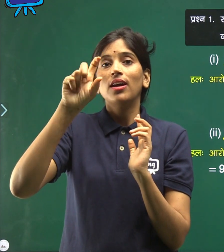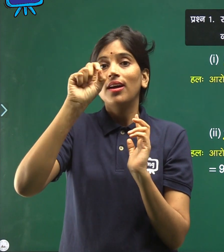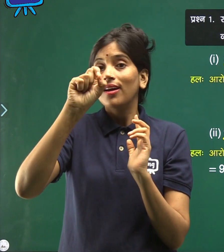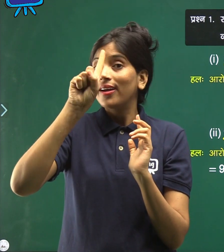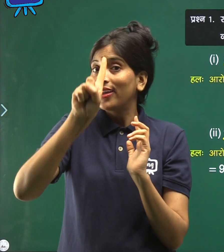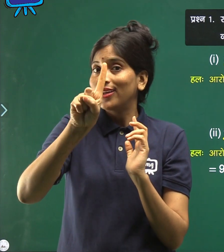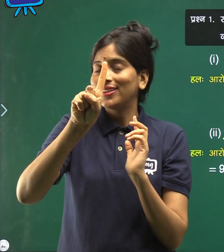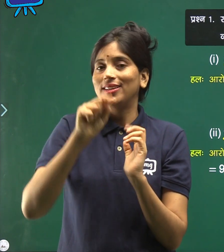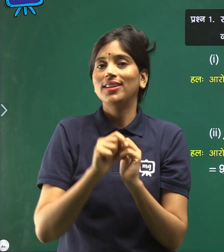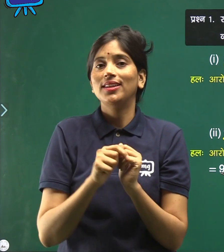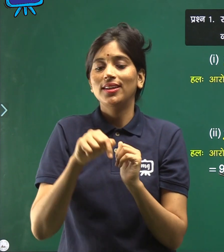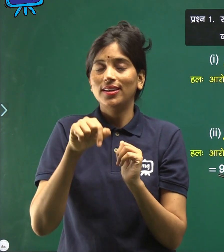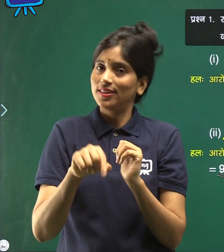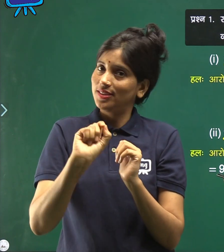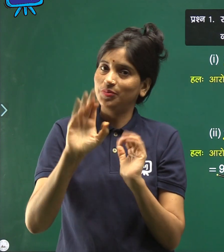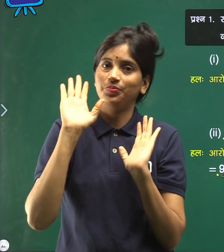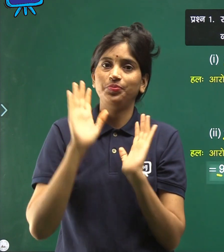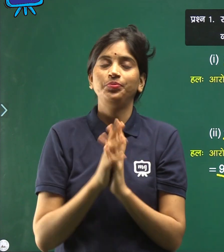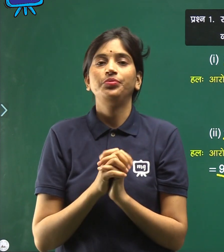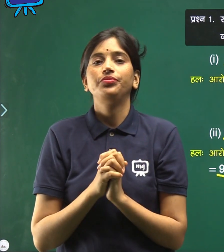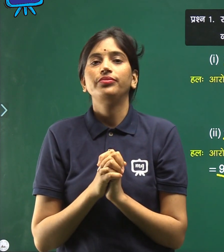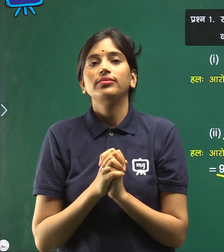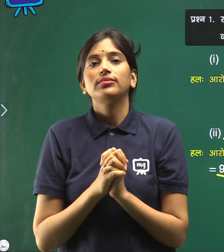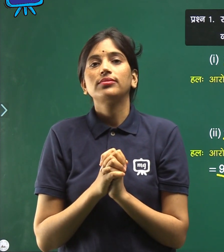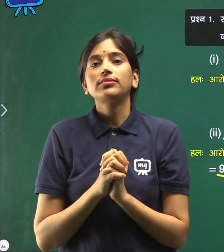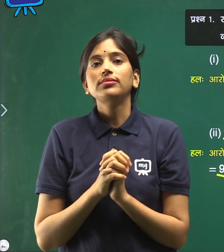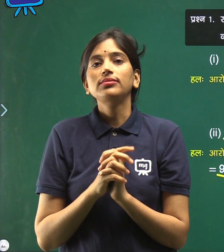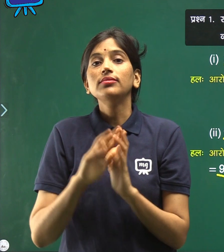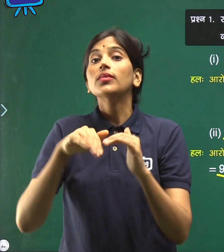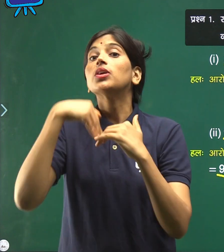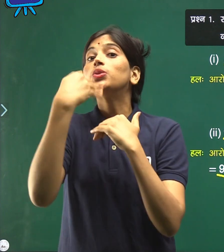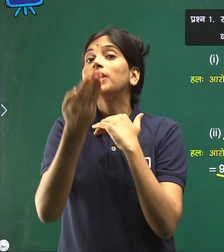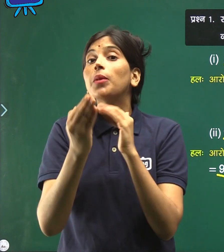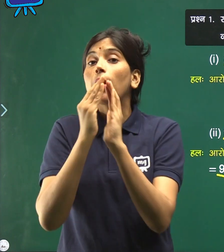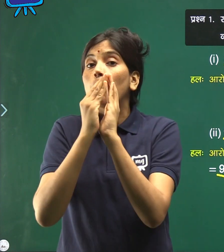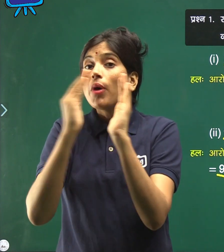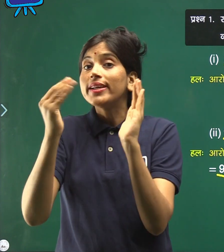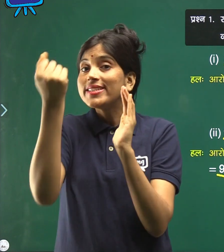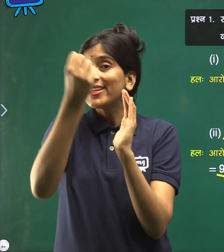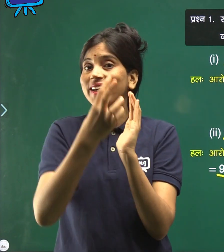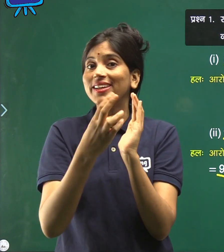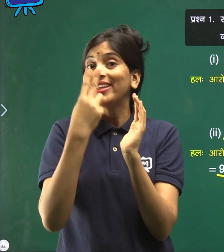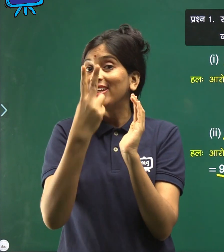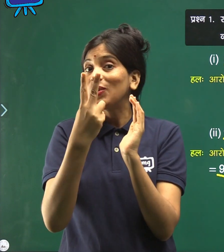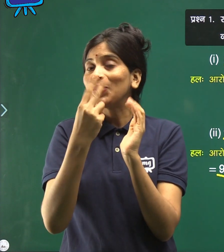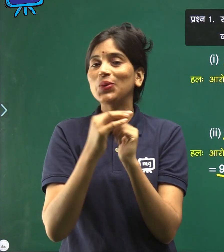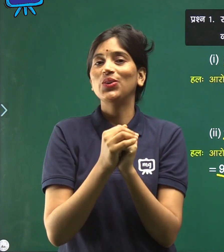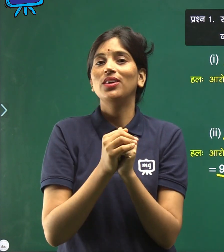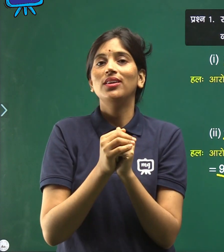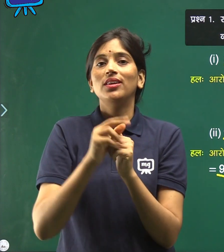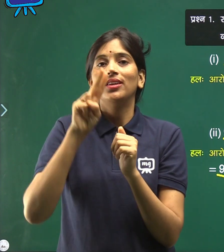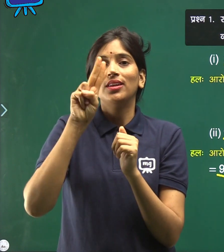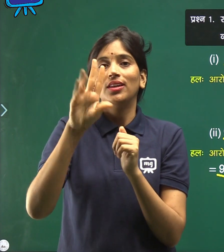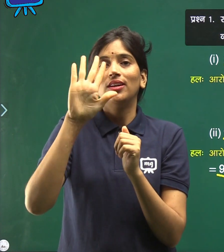9801, यहाँ लिखेंगे पहले। उसके बाद इससे बड़ी संख्या देखो